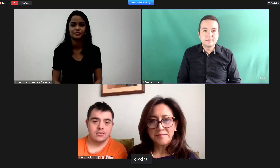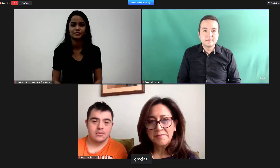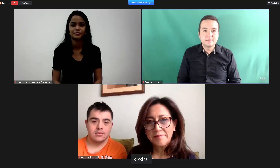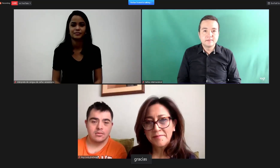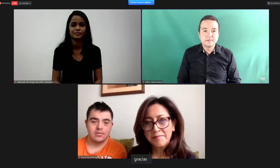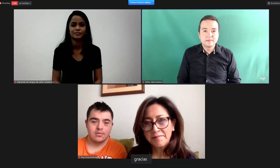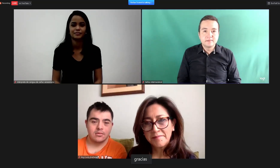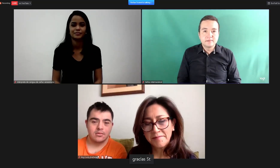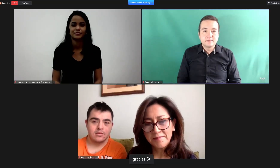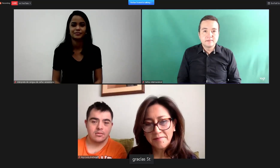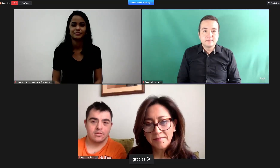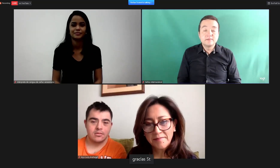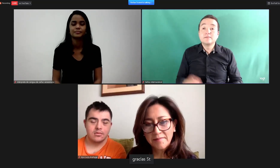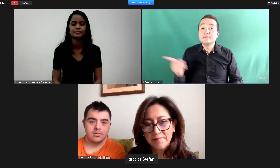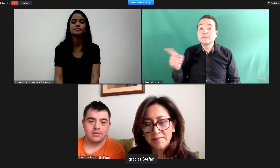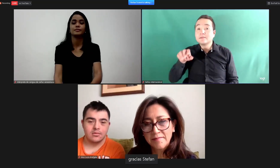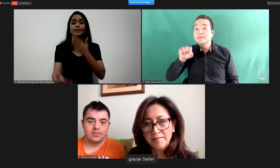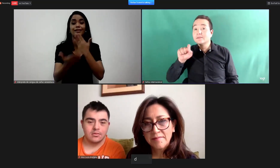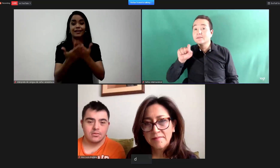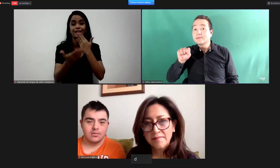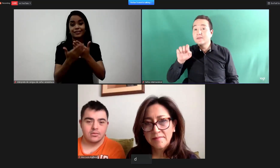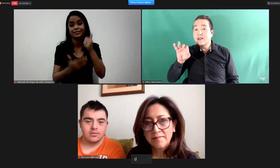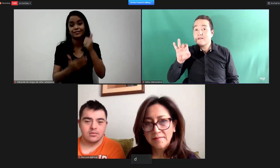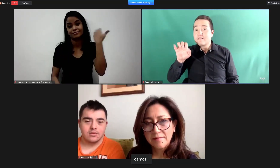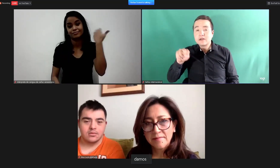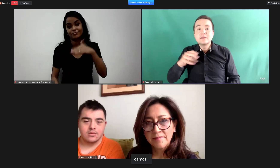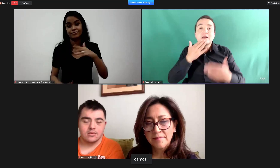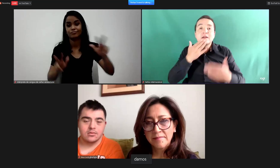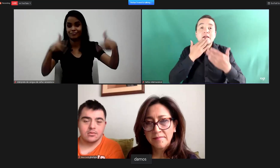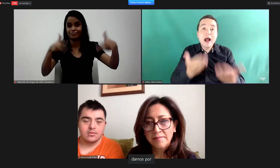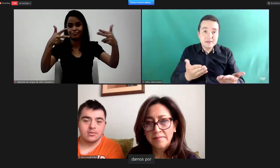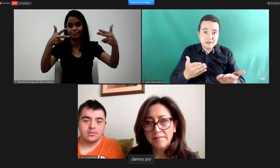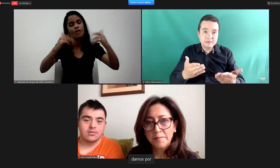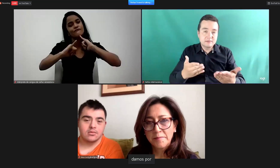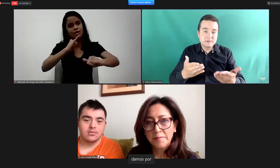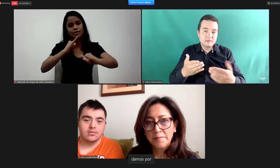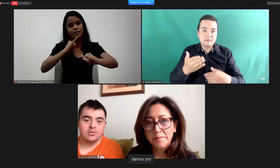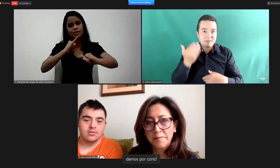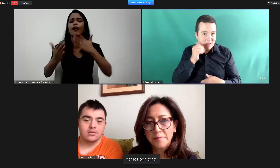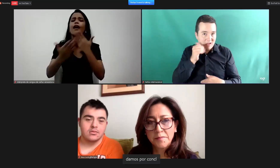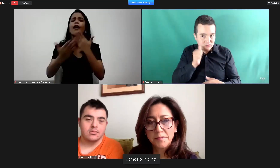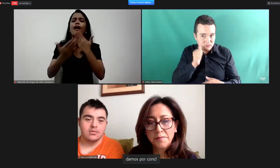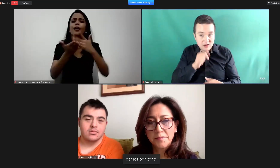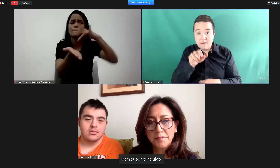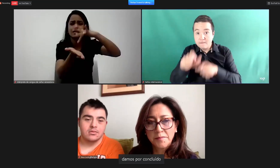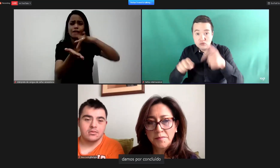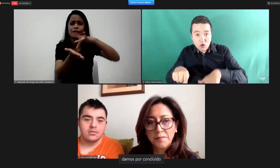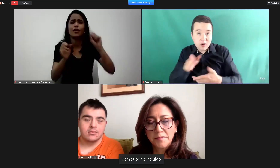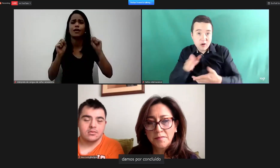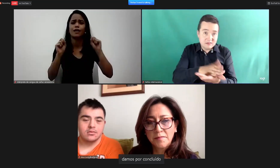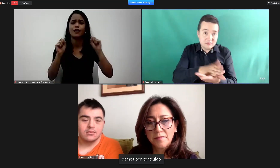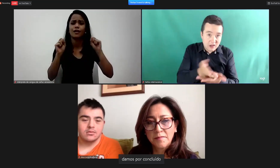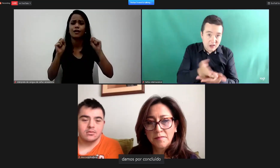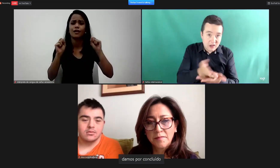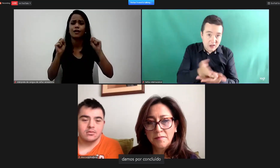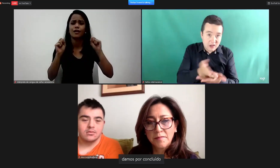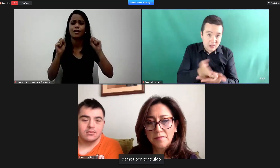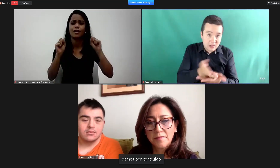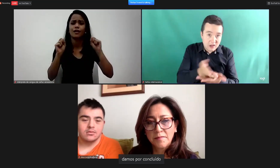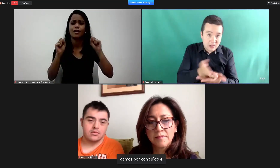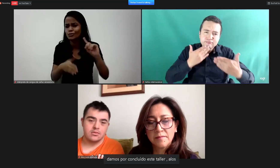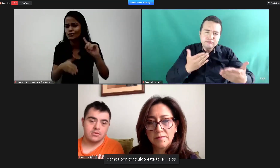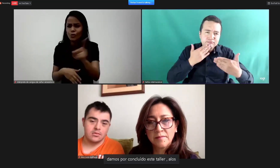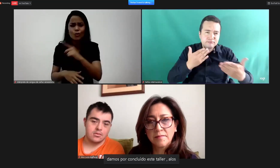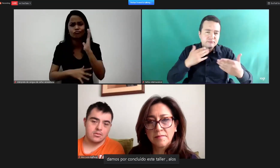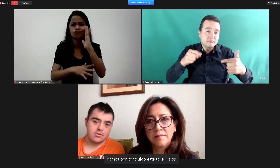Muchas gracias, Ana Lucía. Damos por concluido este seminario web. Muchísimas gracias a todos los participantes, a los intérpretes, a los compañeros que han hecho,